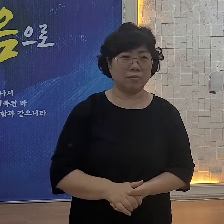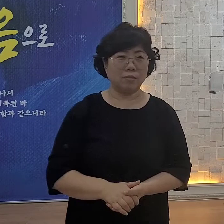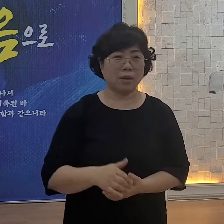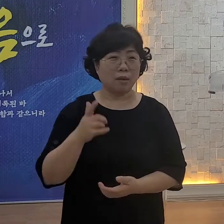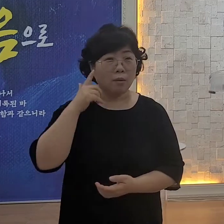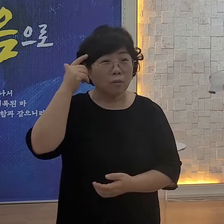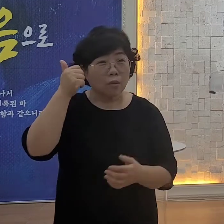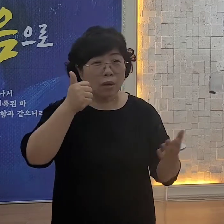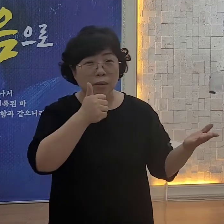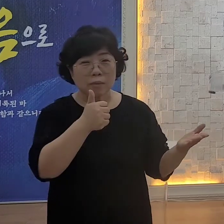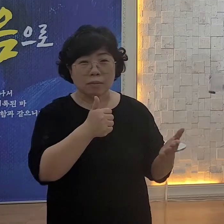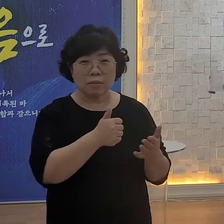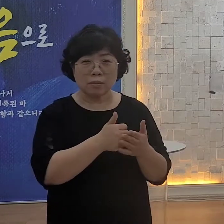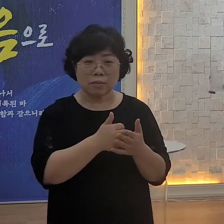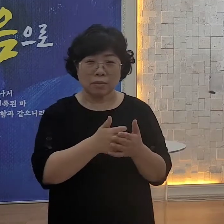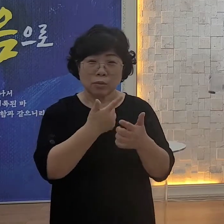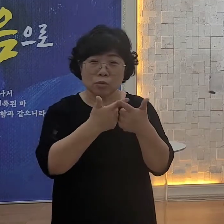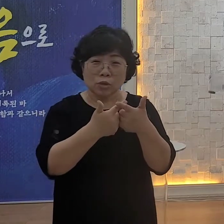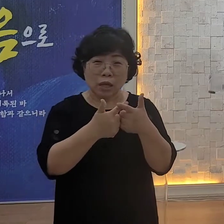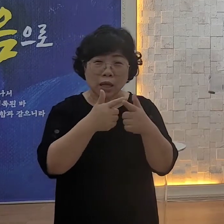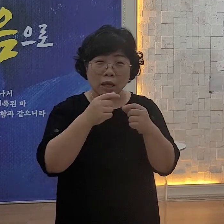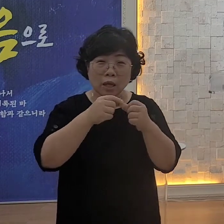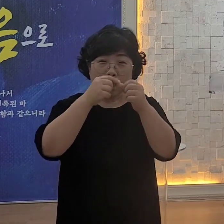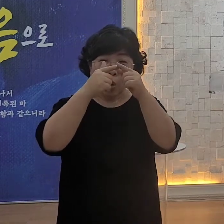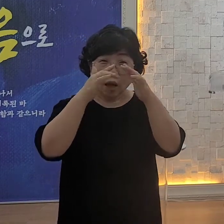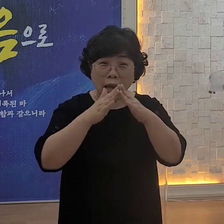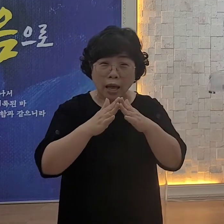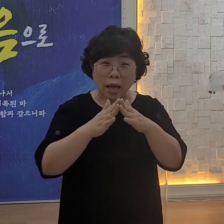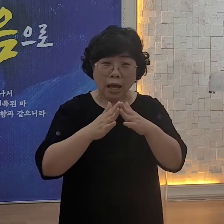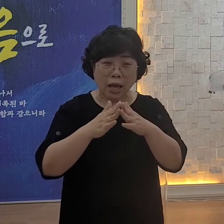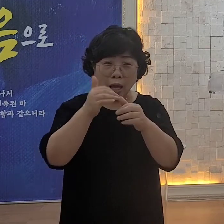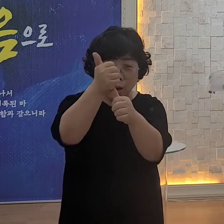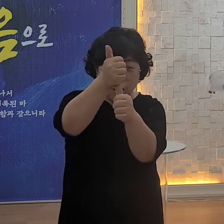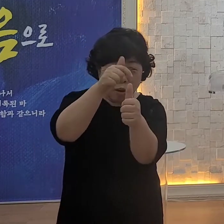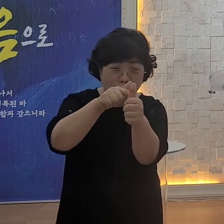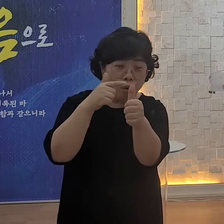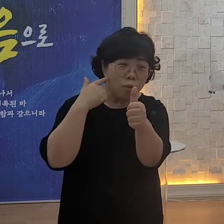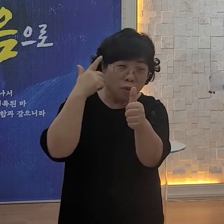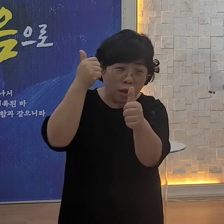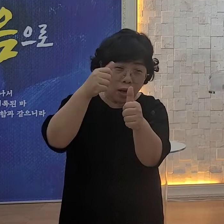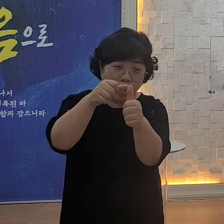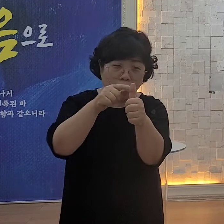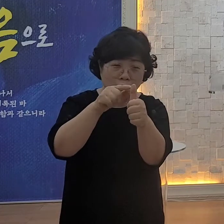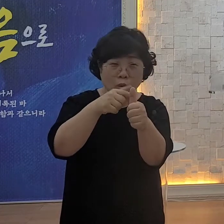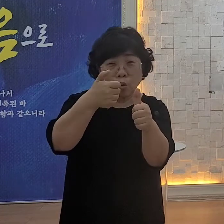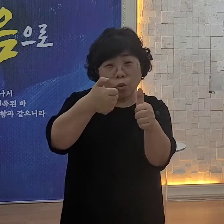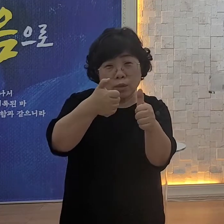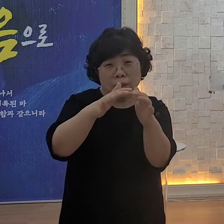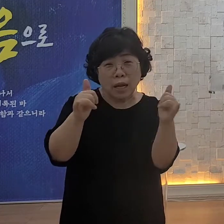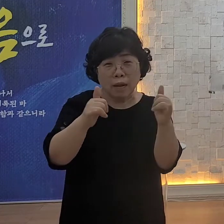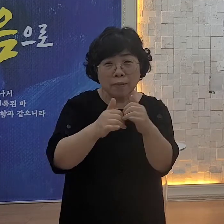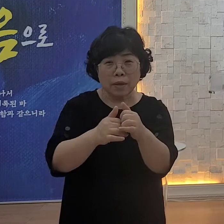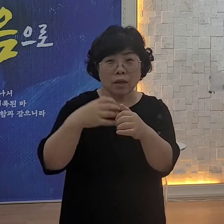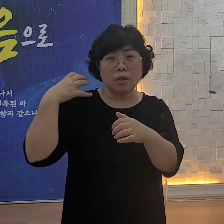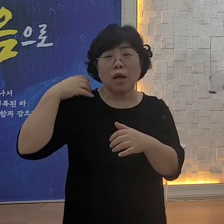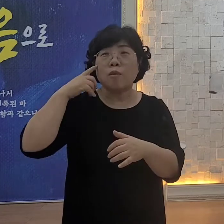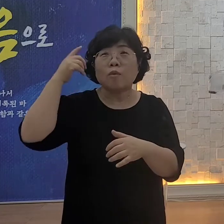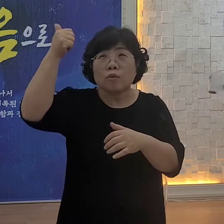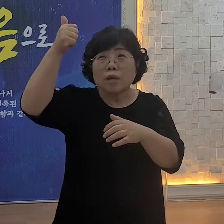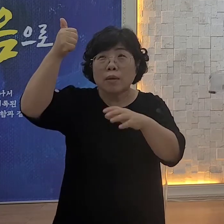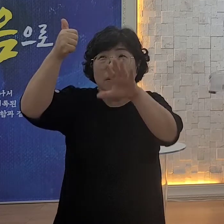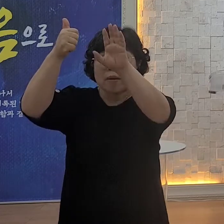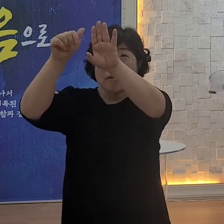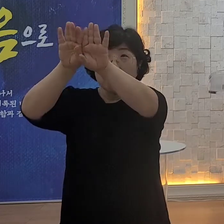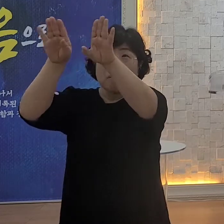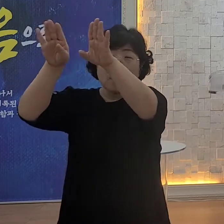부산 호산학교에 부목사로 있었는데 거기에 목회자만 한 50명이 되잖아요. 근데 같은 목사라도 담임 목사님실에 아무나